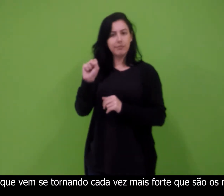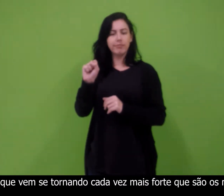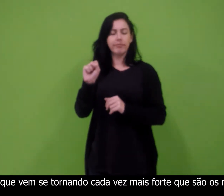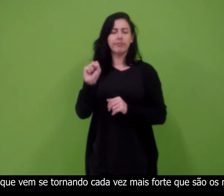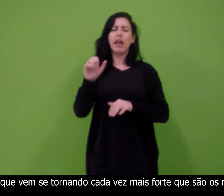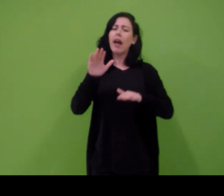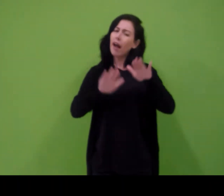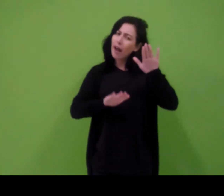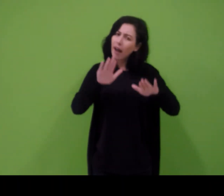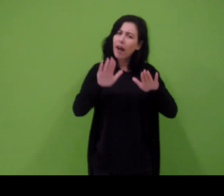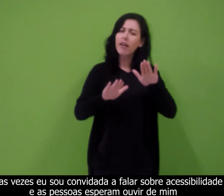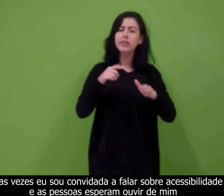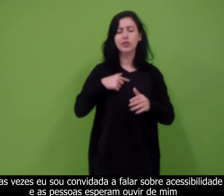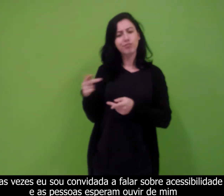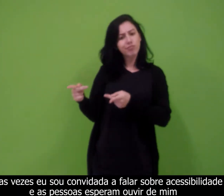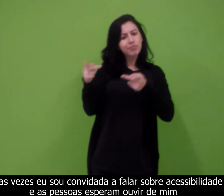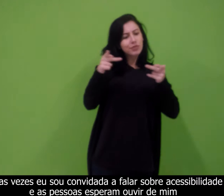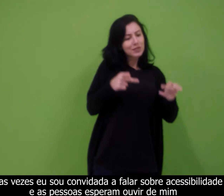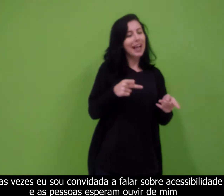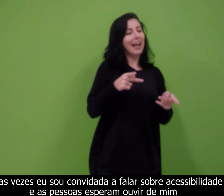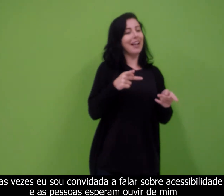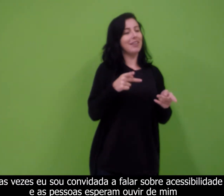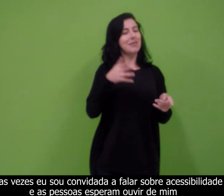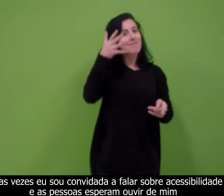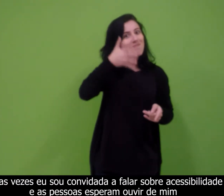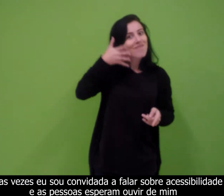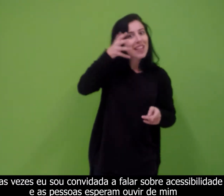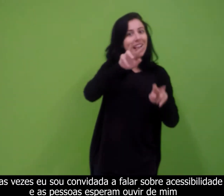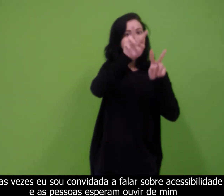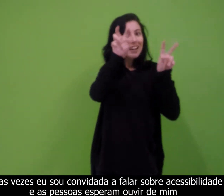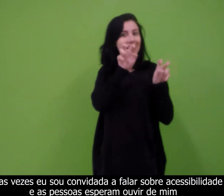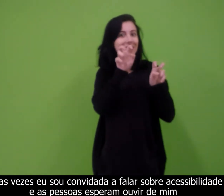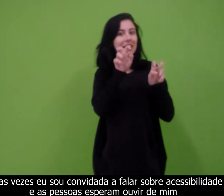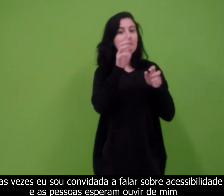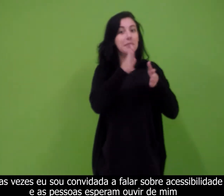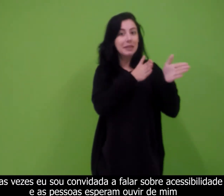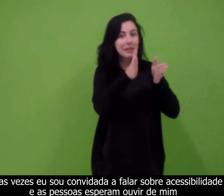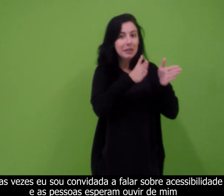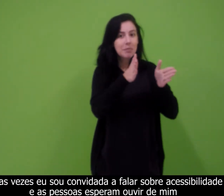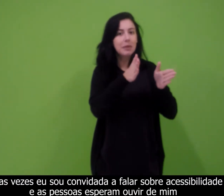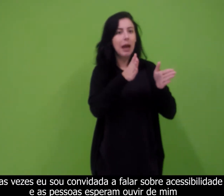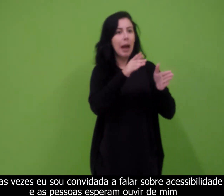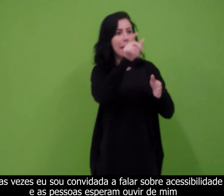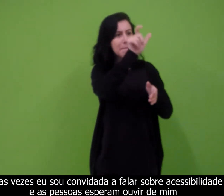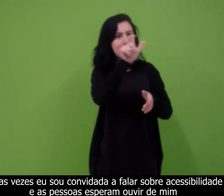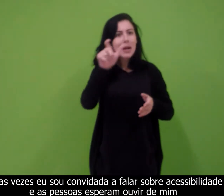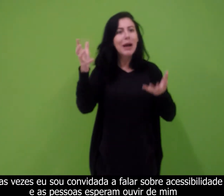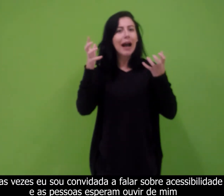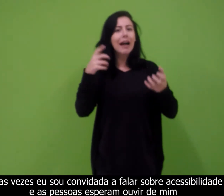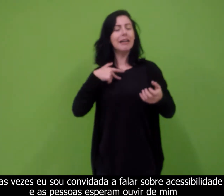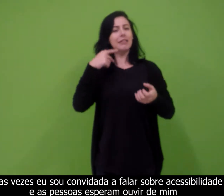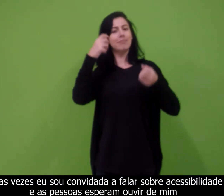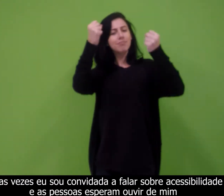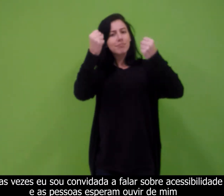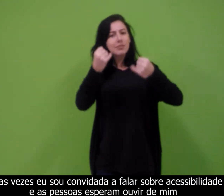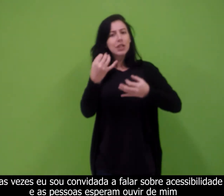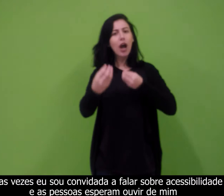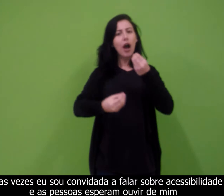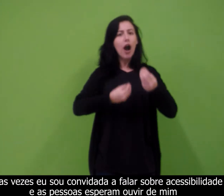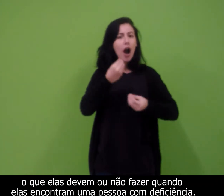manuais. Muitas vezes eu sou convidada para falar sobre acessibilidade e as pessoas esperam ouvir de mim o que